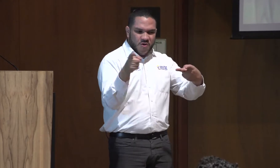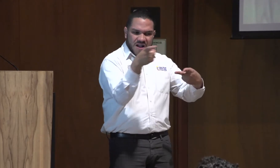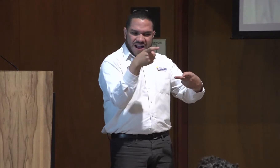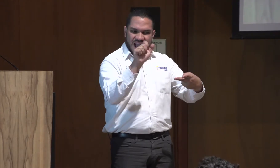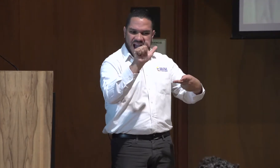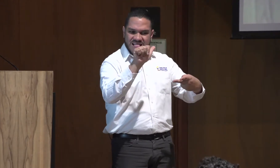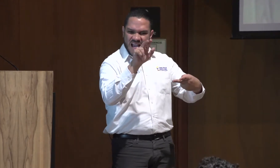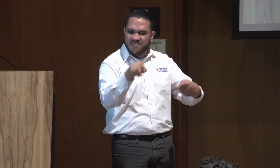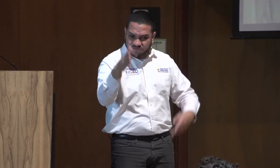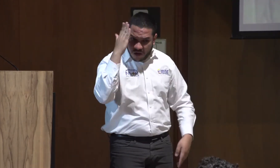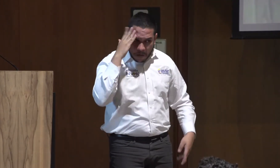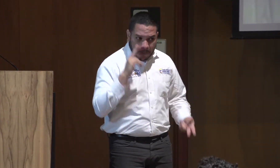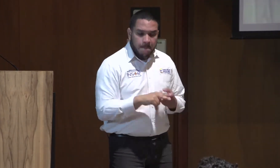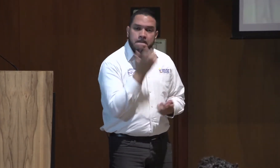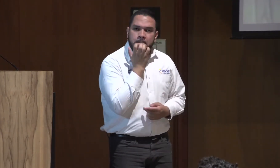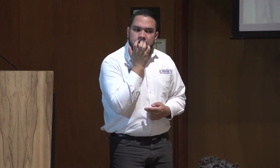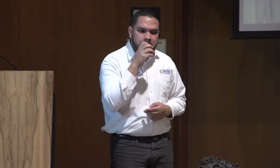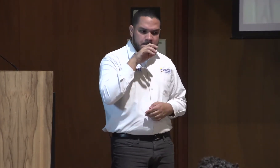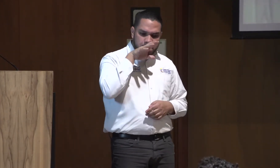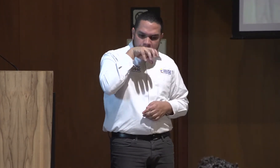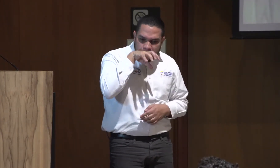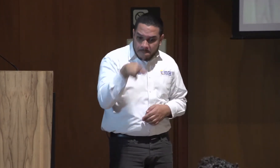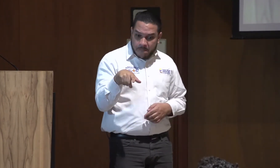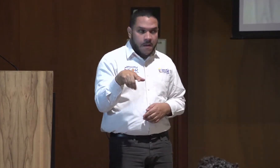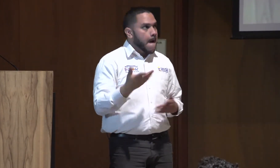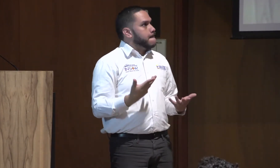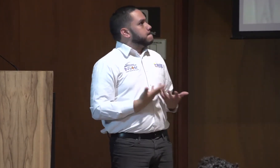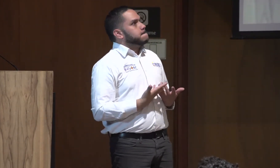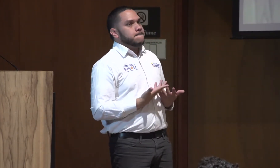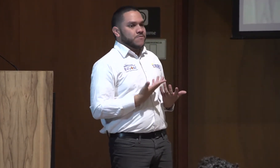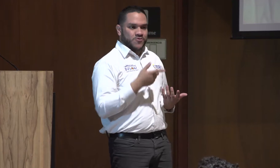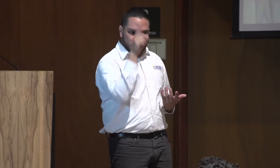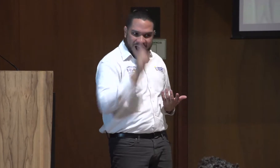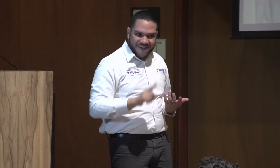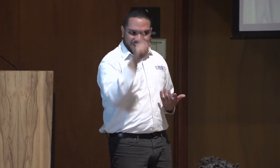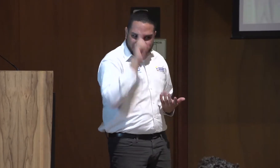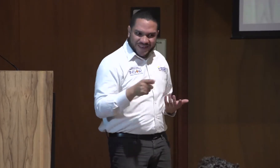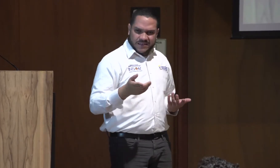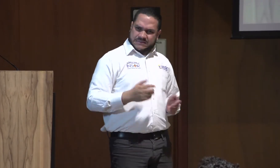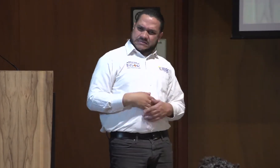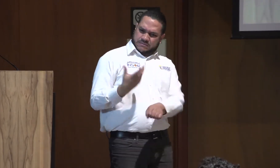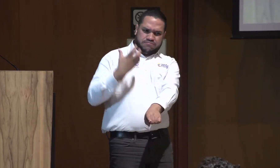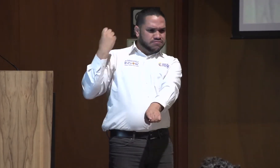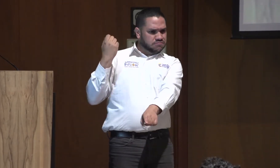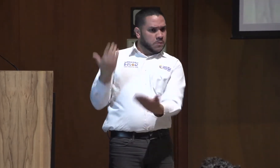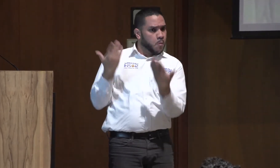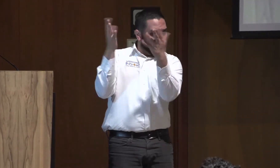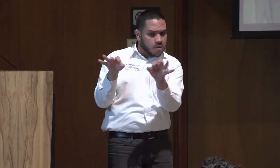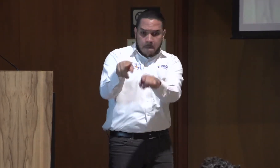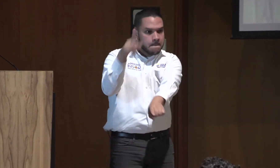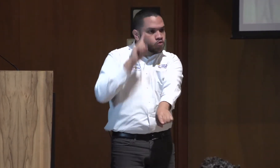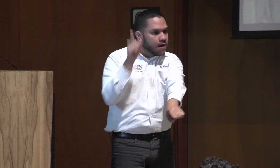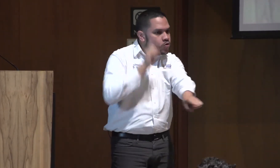O sea que hay muchísimas cosas de la historia que ellos no saben. Como un glosario muy bien hecho, muy